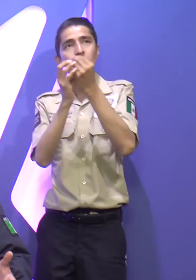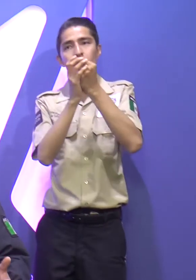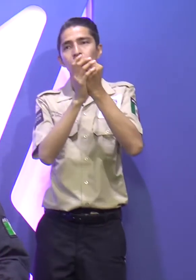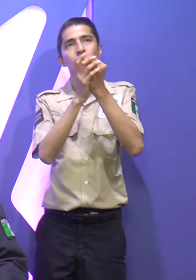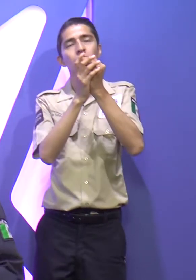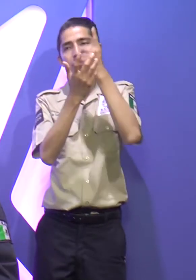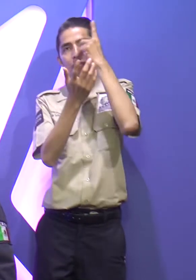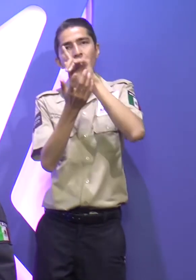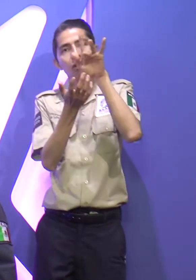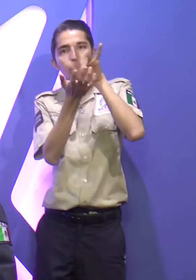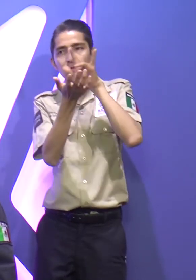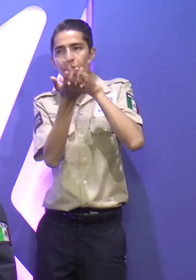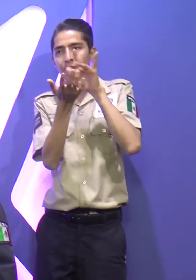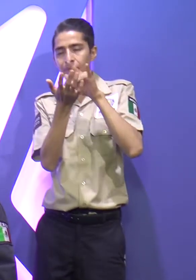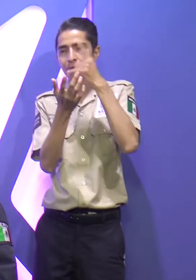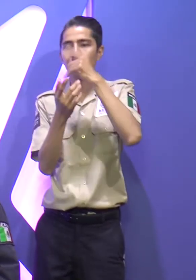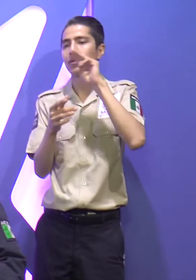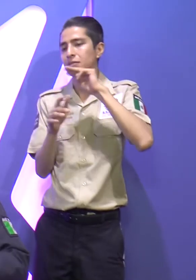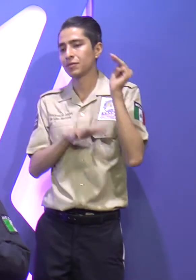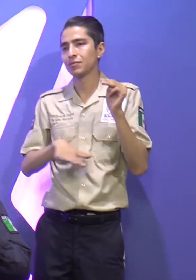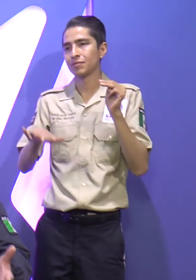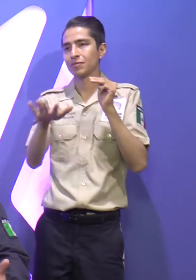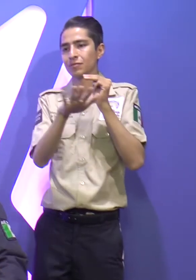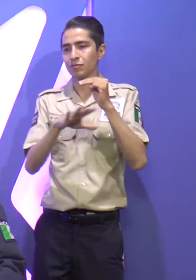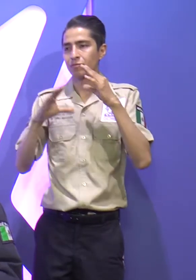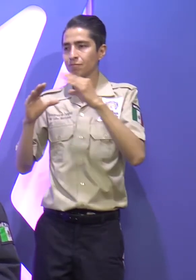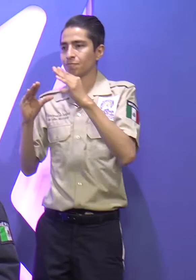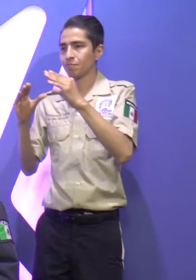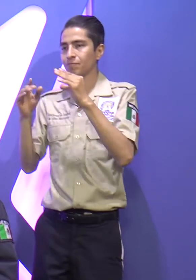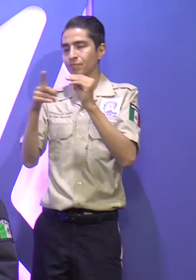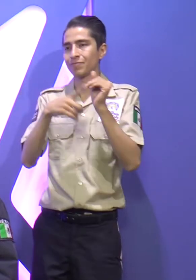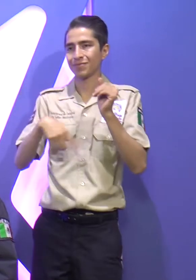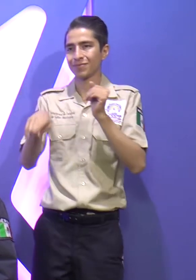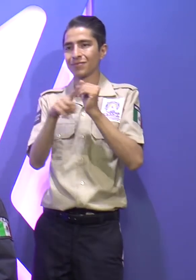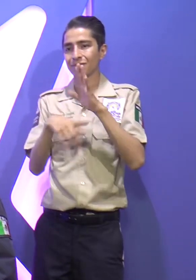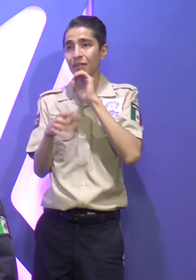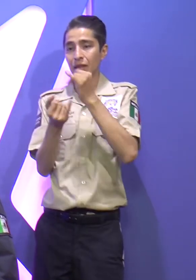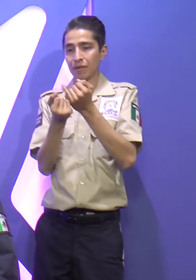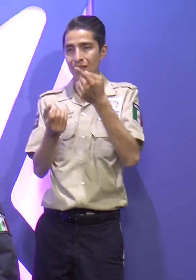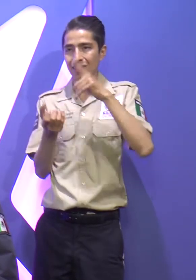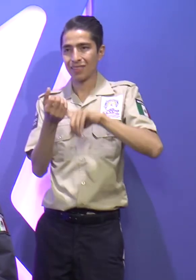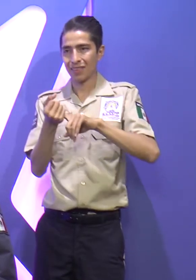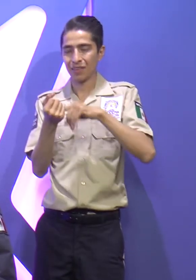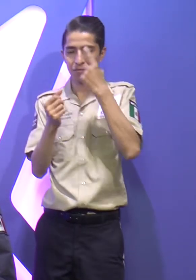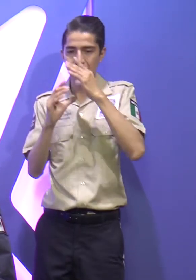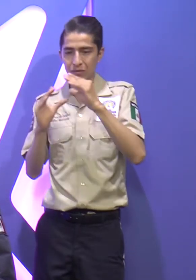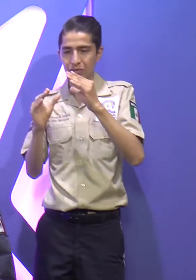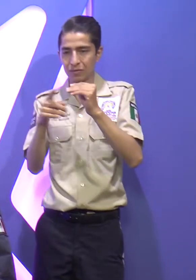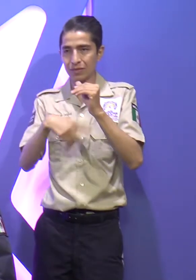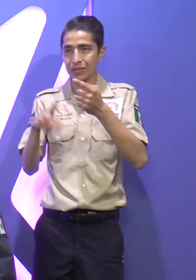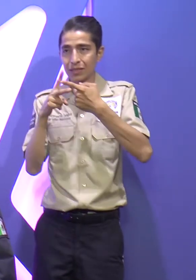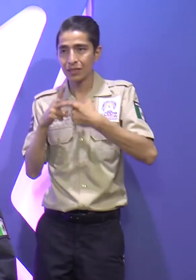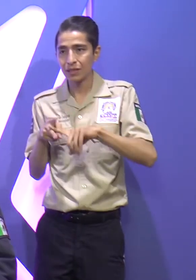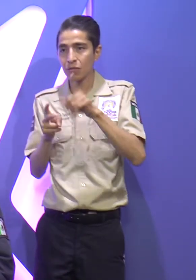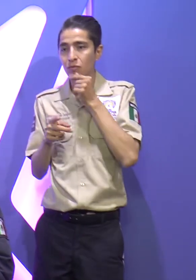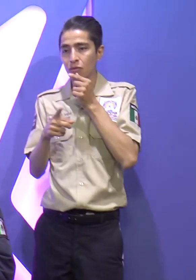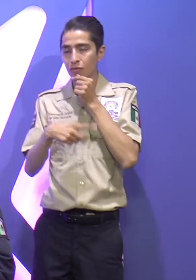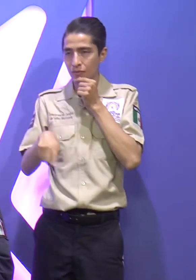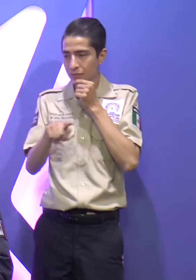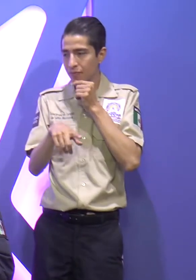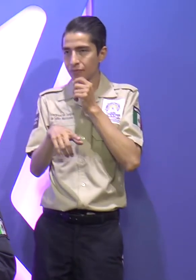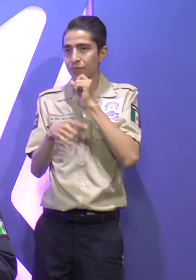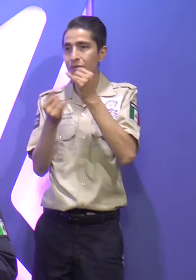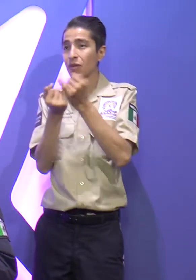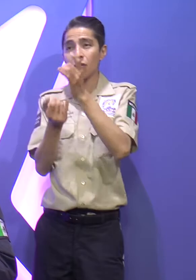beneficio de todas y todos los policías aquí en el Estado de Michoacán, todos los compañeros que se encuentran dentro de la actividad de formación inicial. Y bueno,